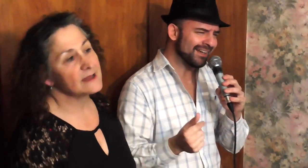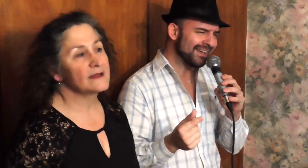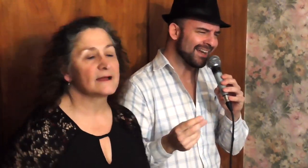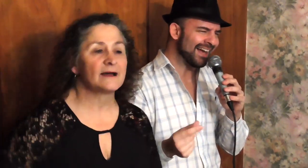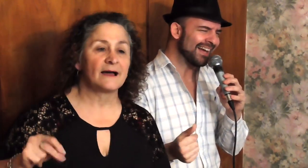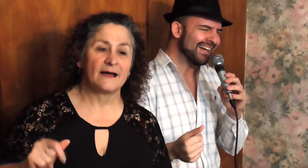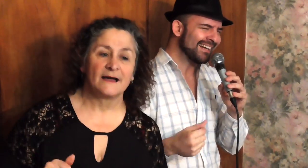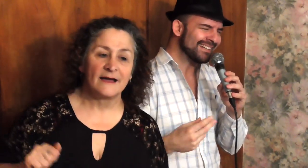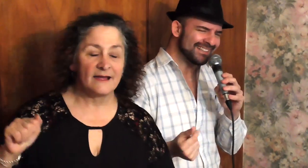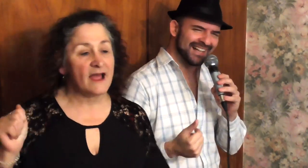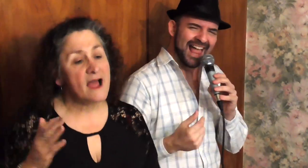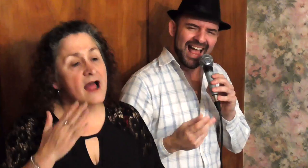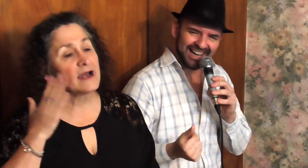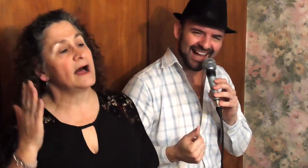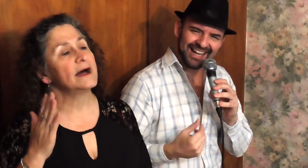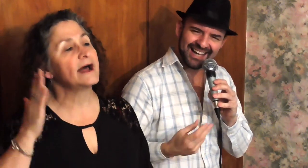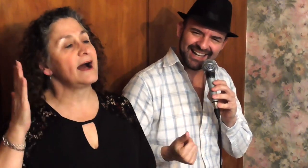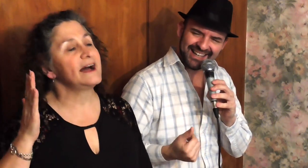Ta-ra-ira,